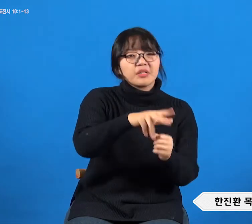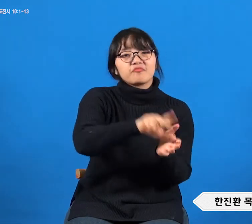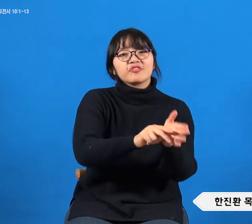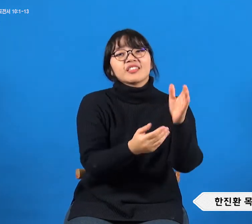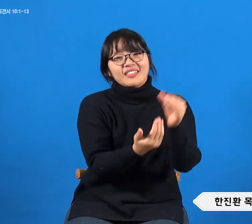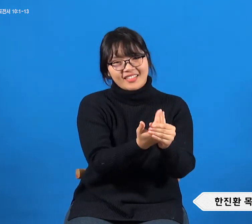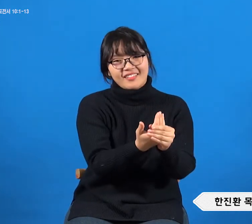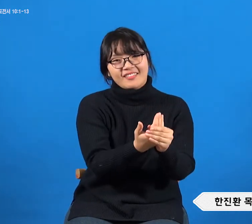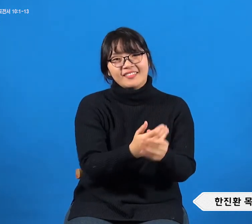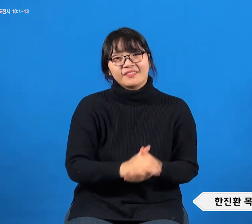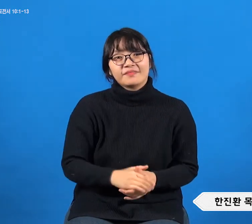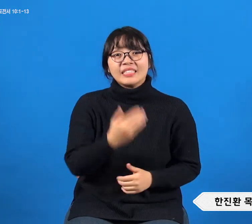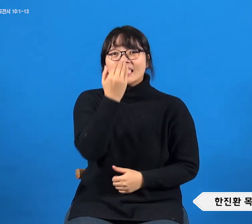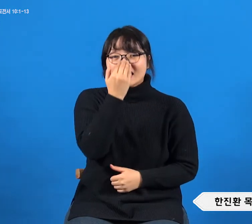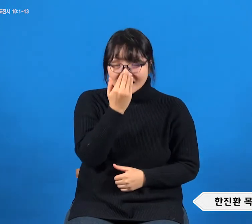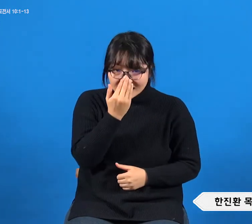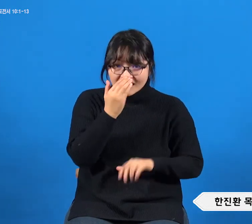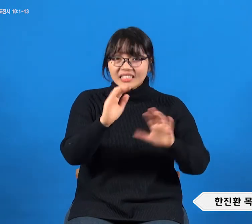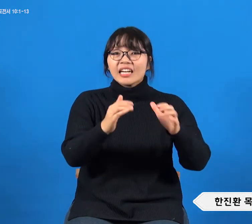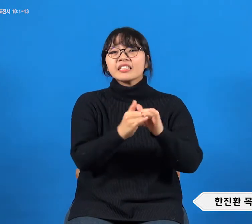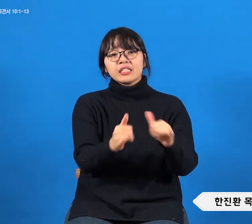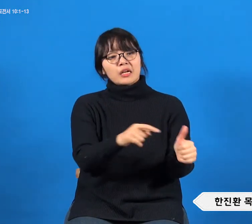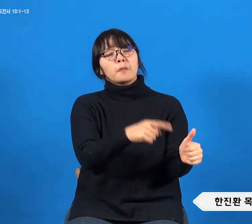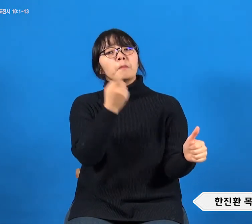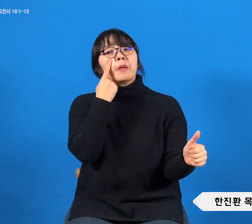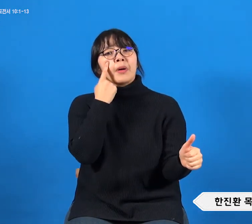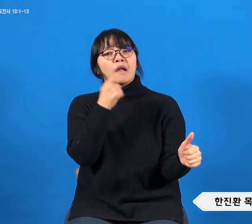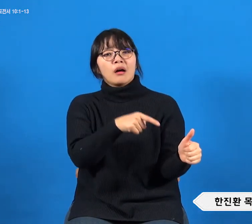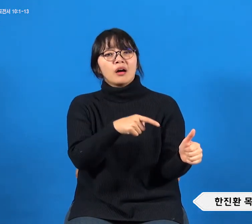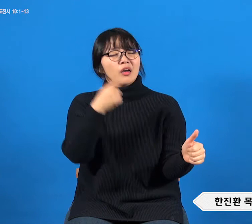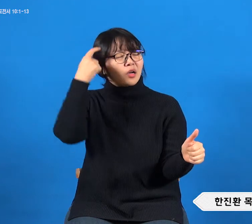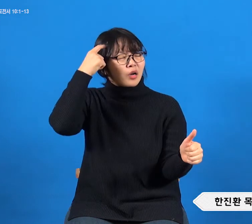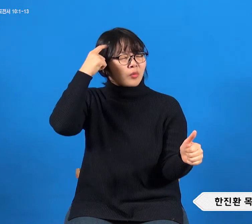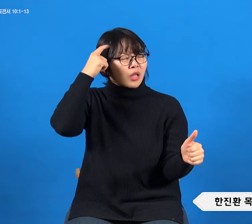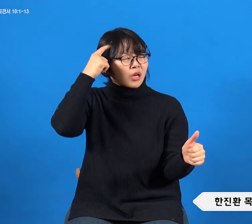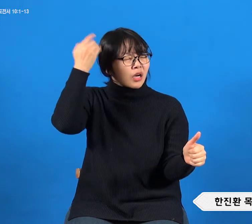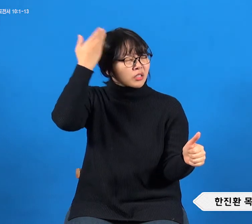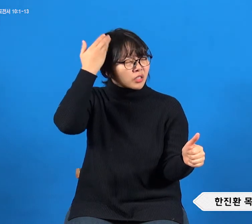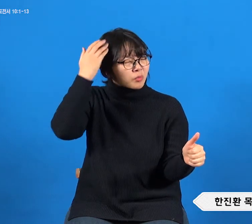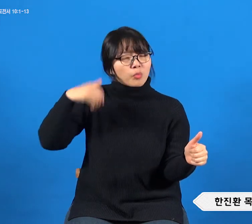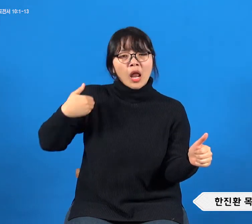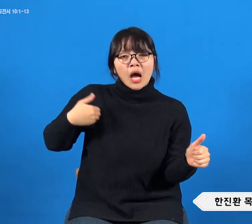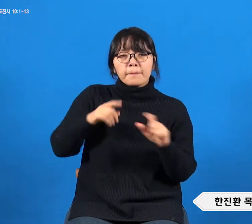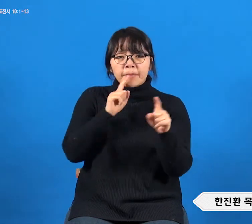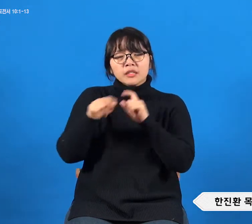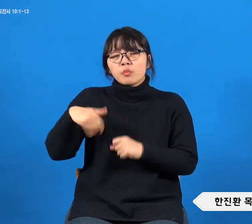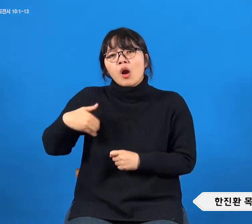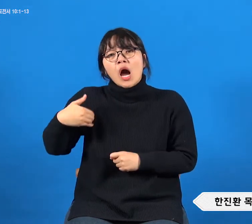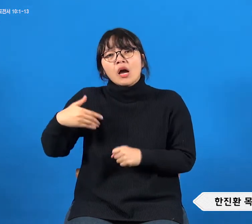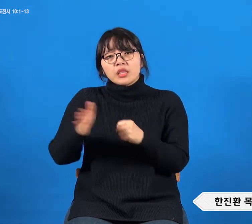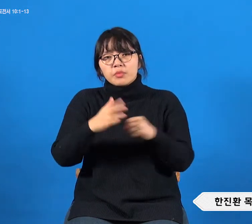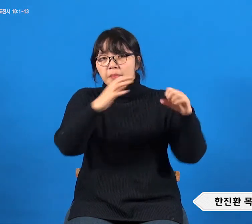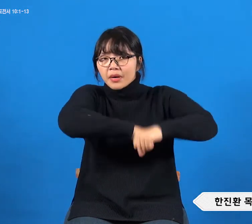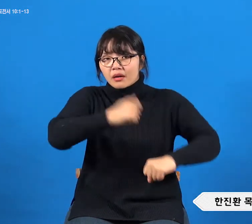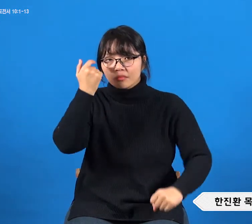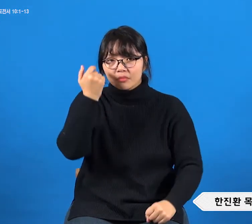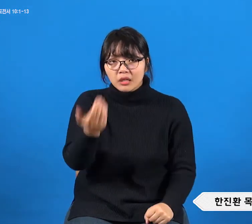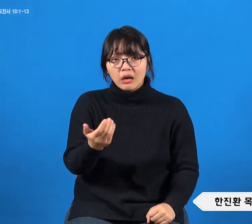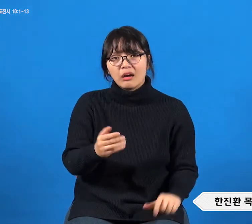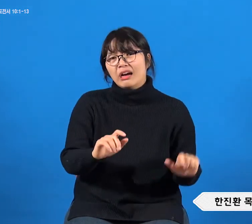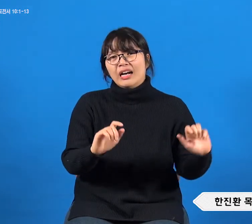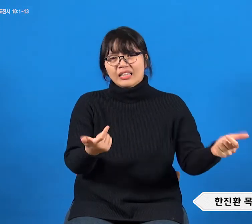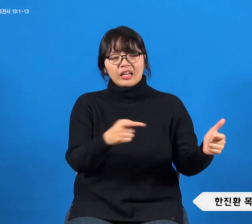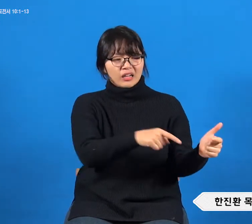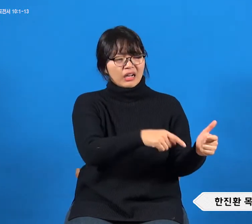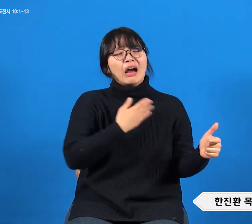문제입니다. 이스라엘 백성들이 이론을 몰라서 망했습니까? 말씀이 없어서 망했습니까? 말씀은